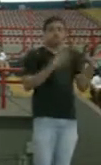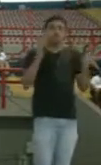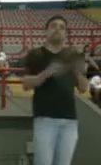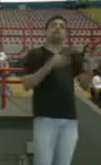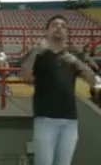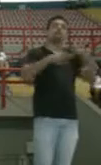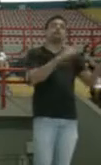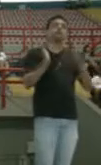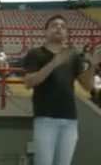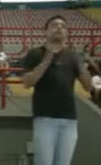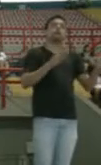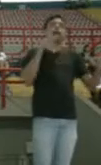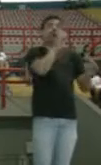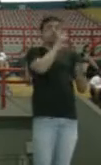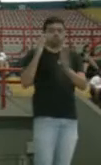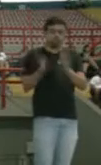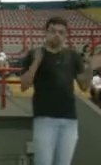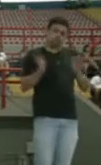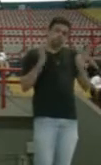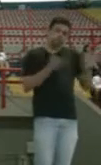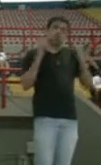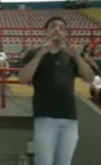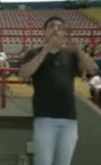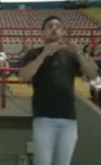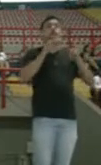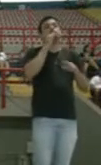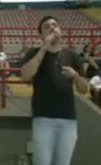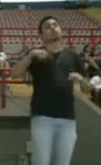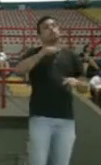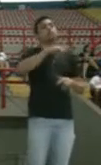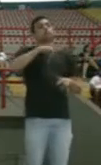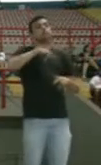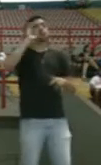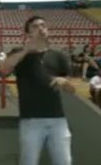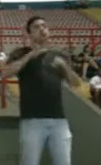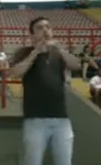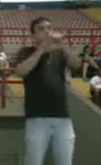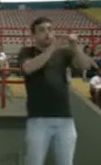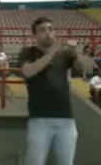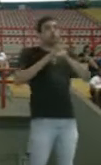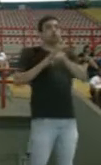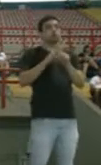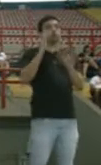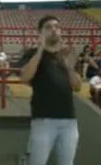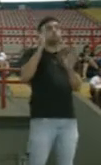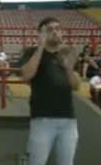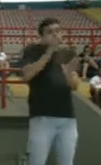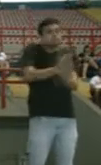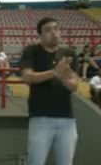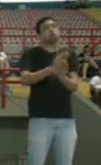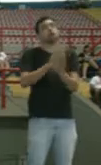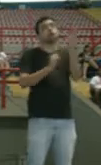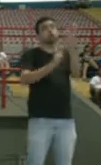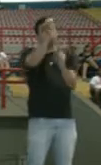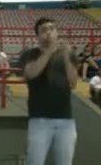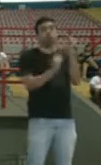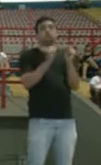tão mais rápido, que a gente vai começar a ter as doenças provocadas pela Revolução